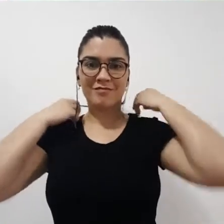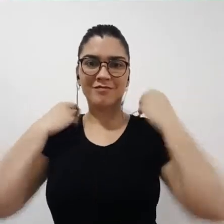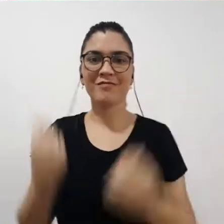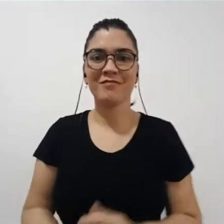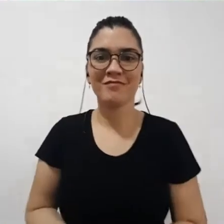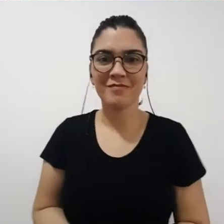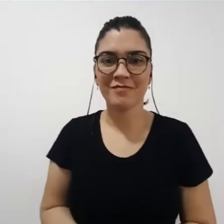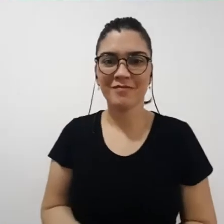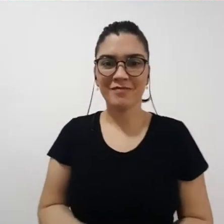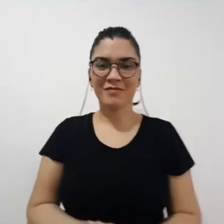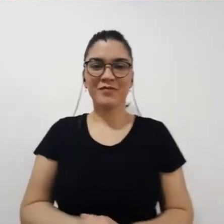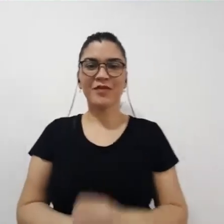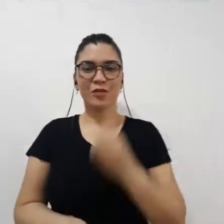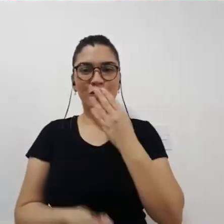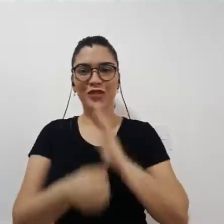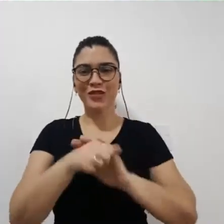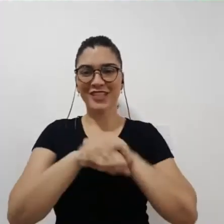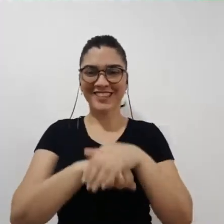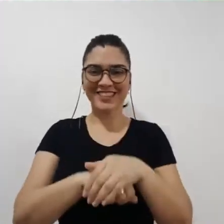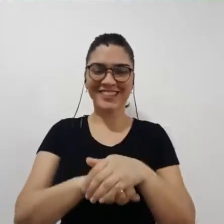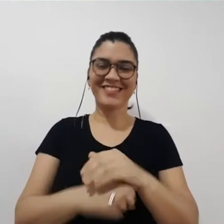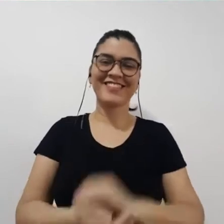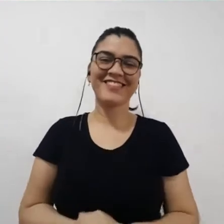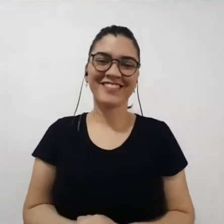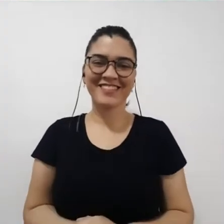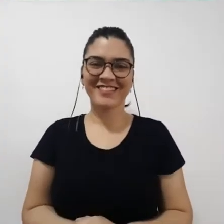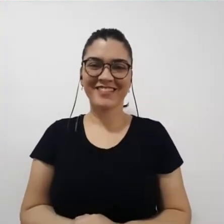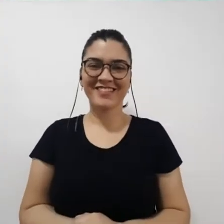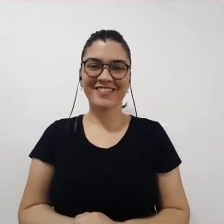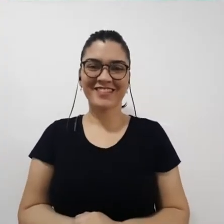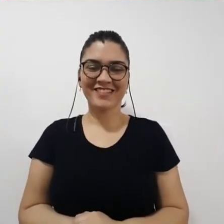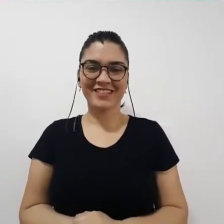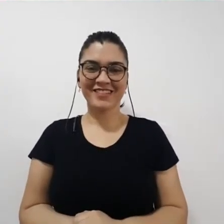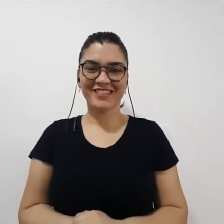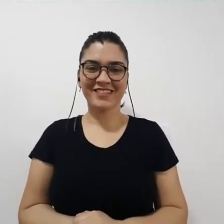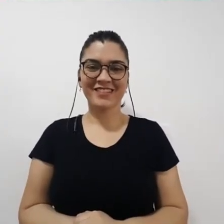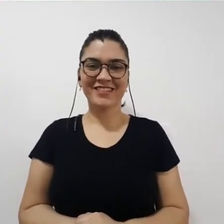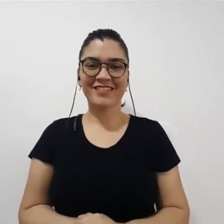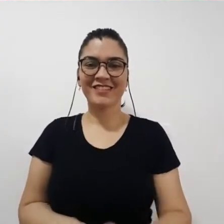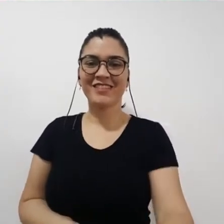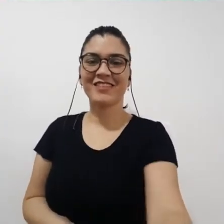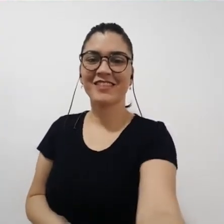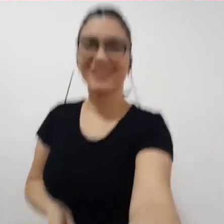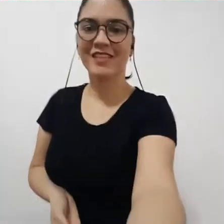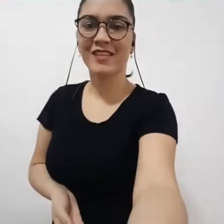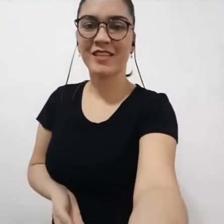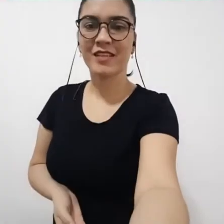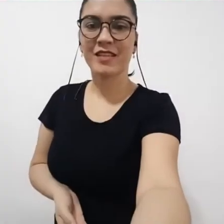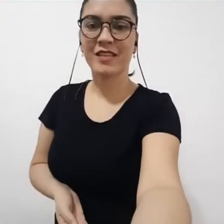Oi, boa noite. Boa noite. Vou desativar aqui os comentários para...